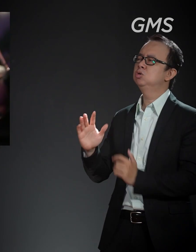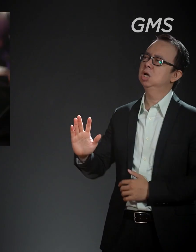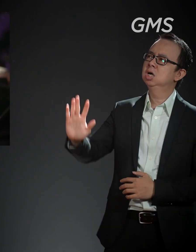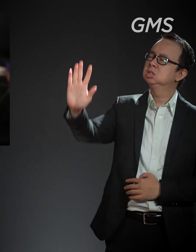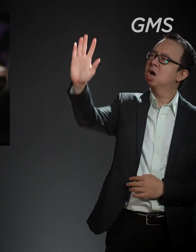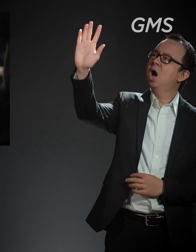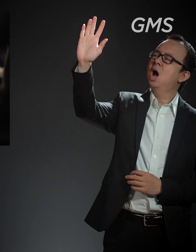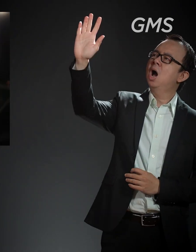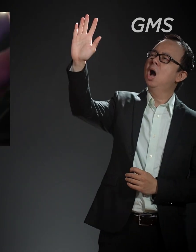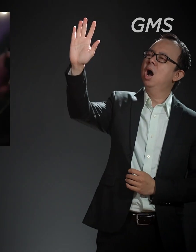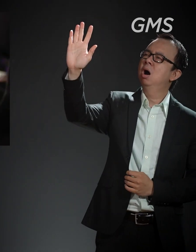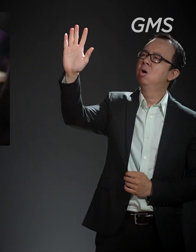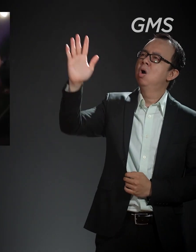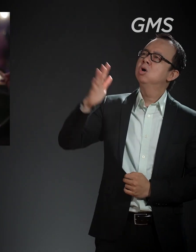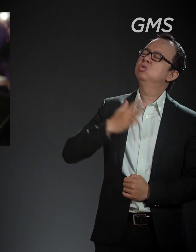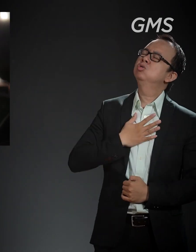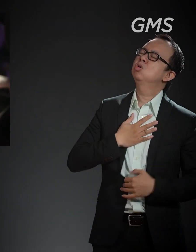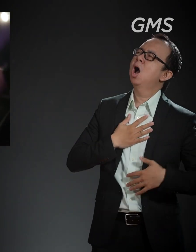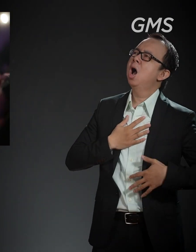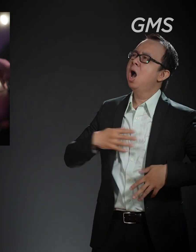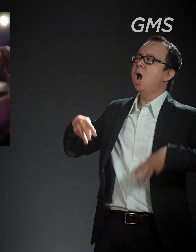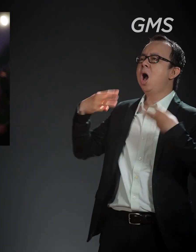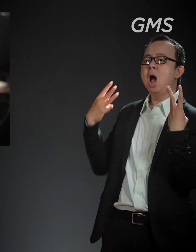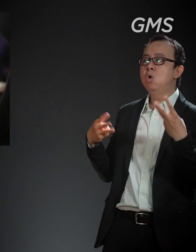Yesus, Engkau ku